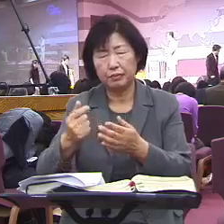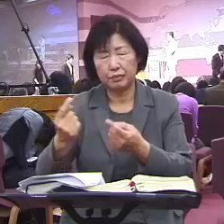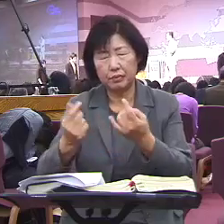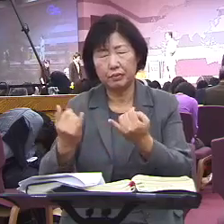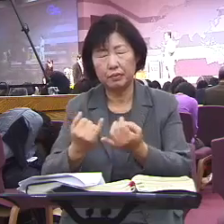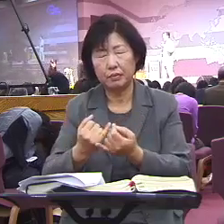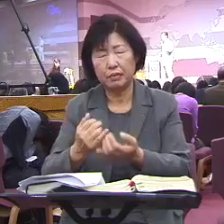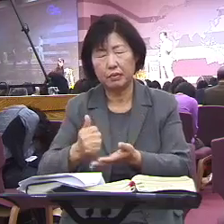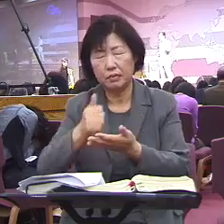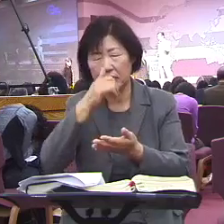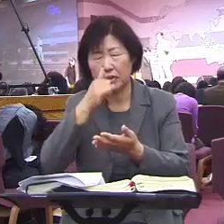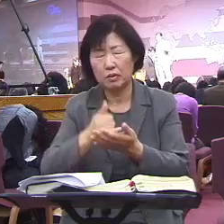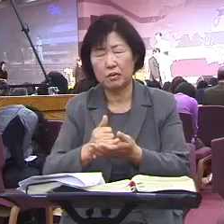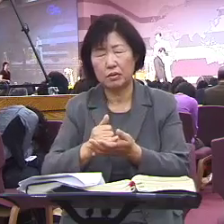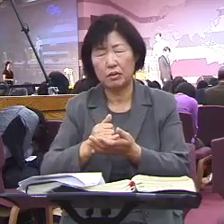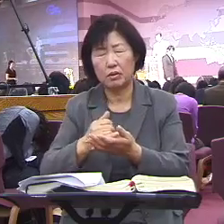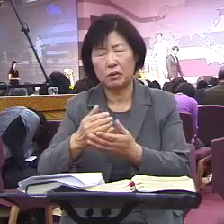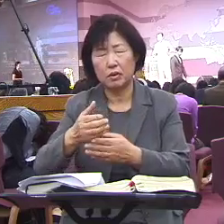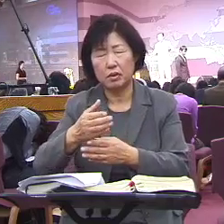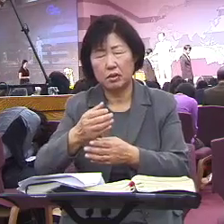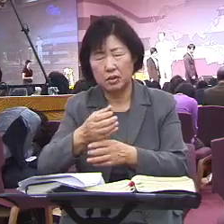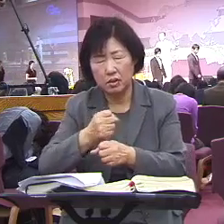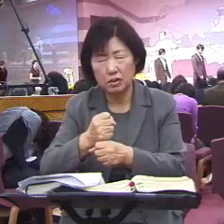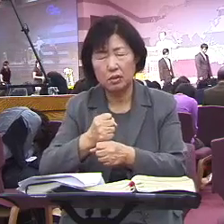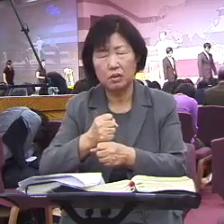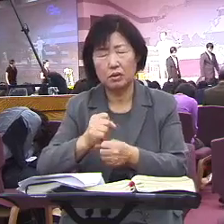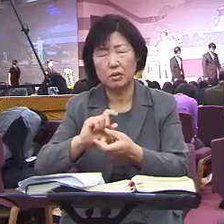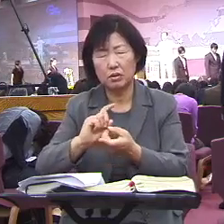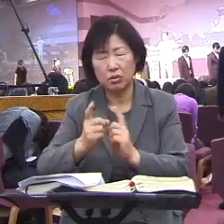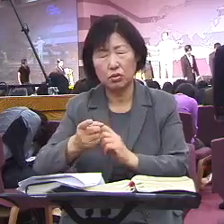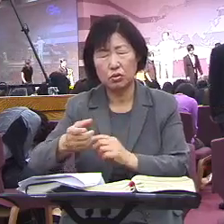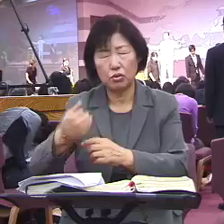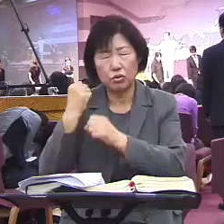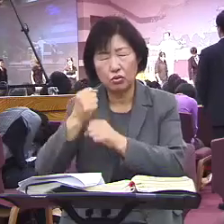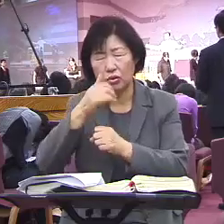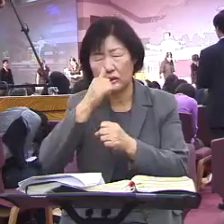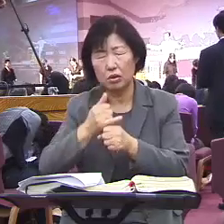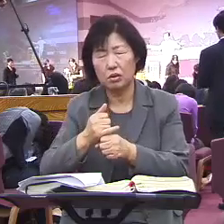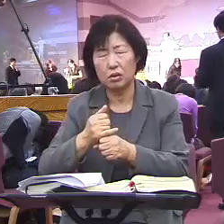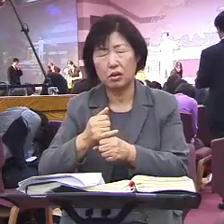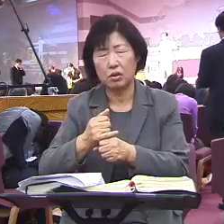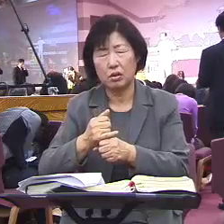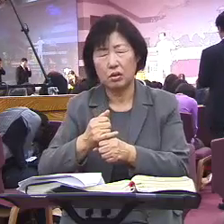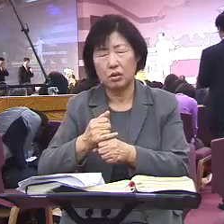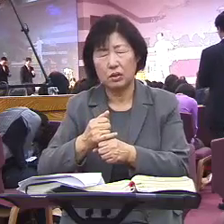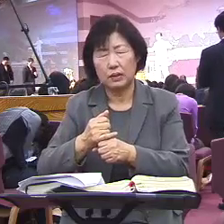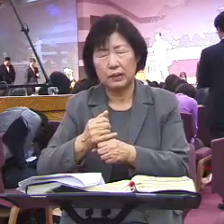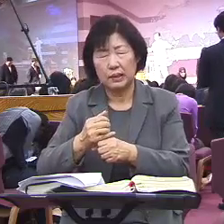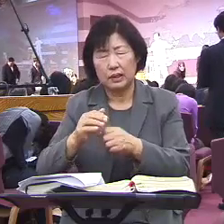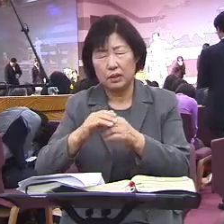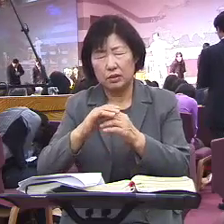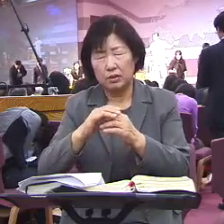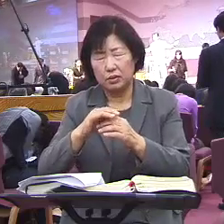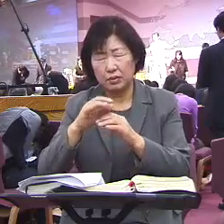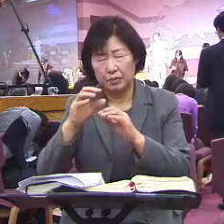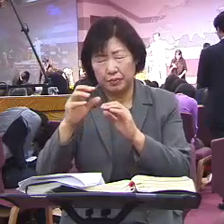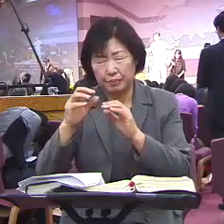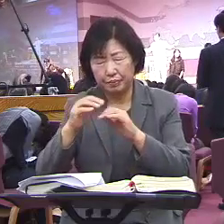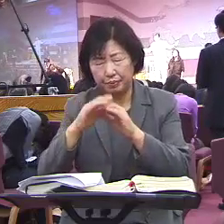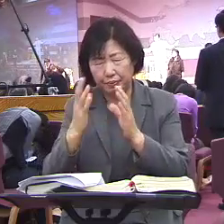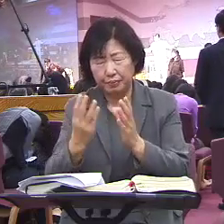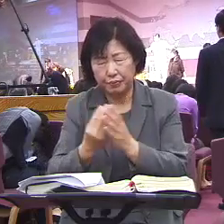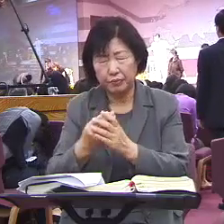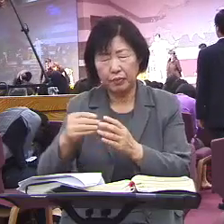향해 우리의 마음을 엽니다. 형제를 향해 마음을 엽니다. 자매를 향해 마음을 엽니다. 내 옆에 있는 내